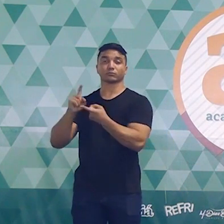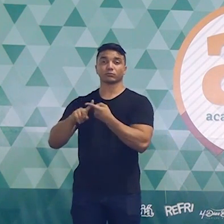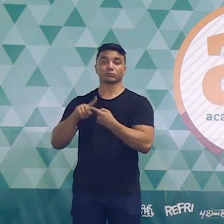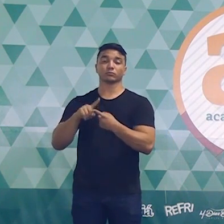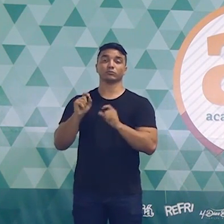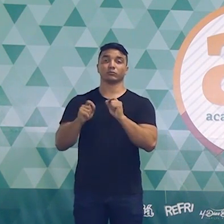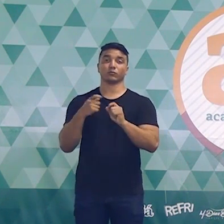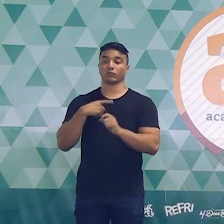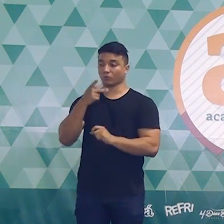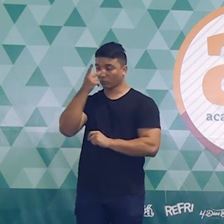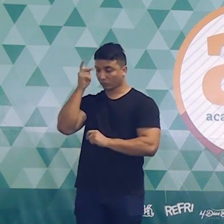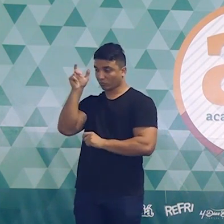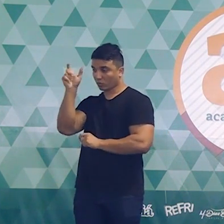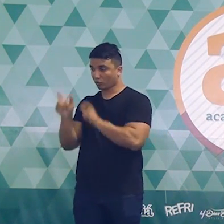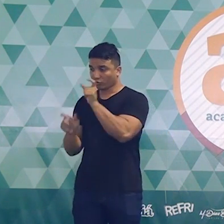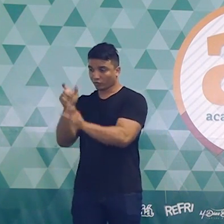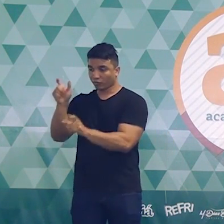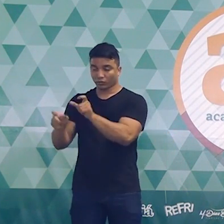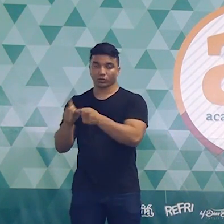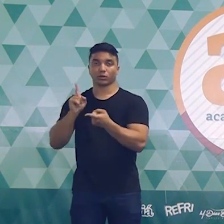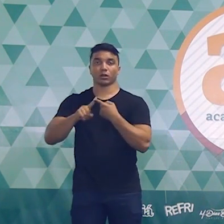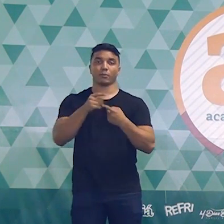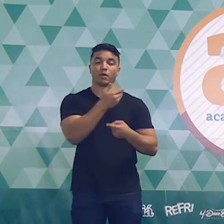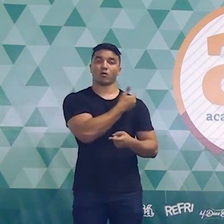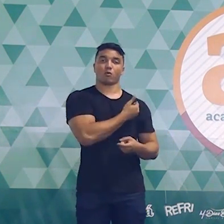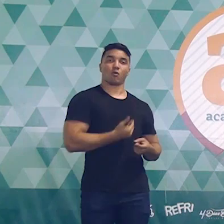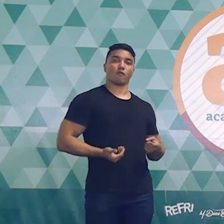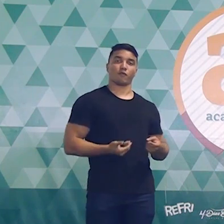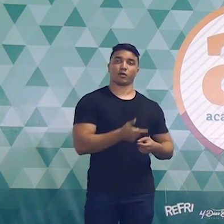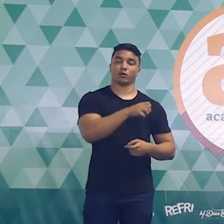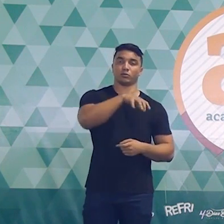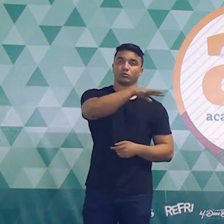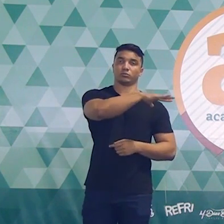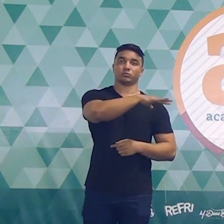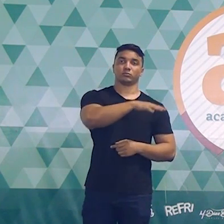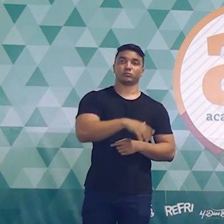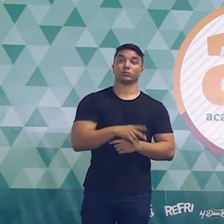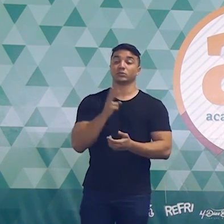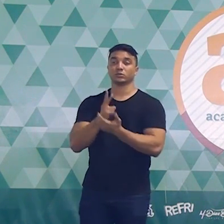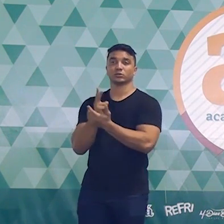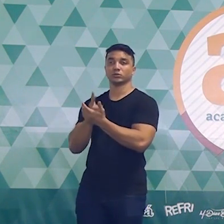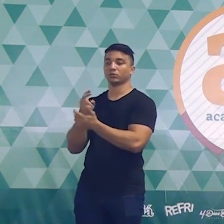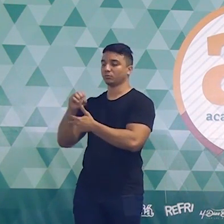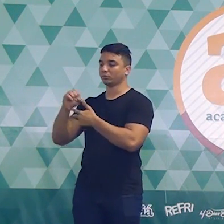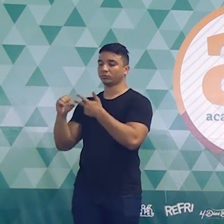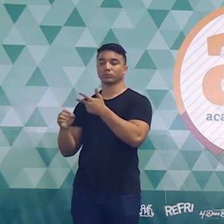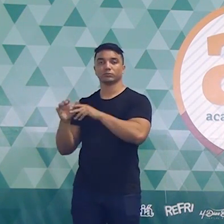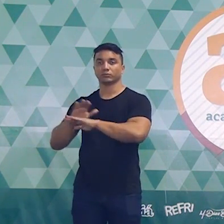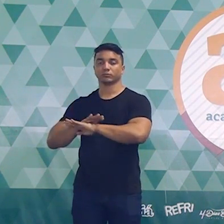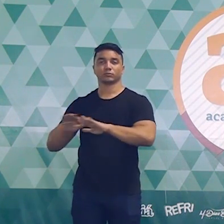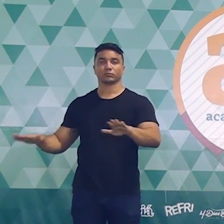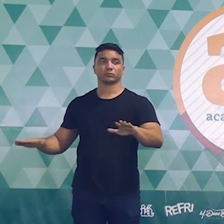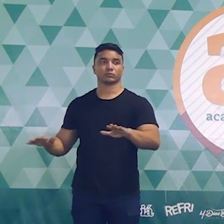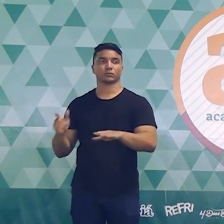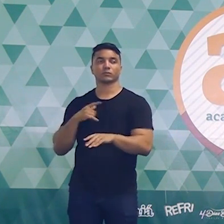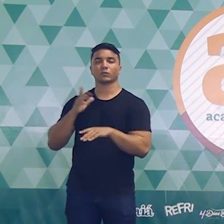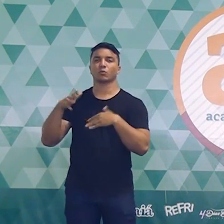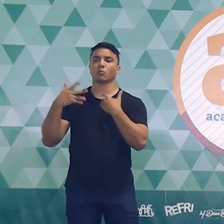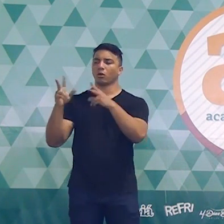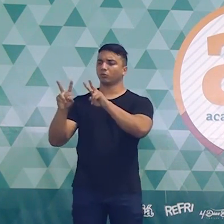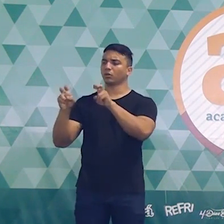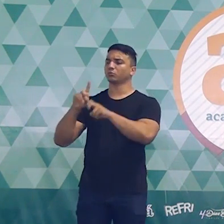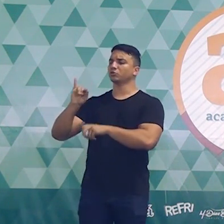envolva indivíduos e governos. A lógica do Enem sempre é essa. Qual é o tema que vai cair